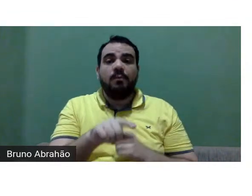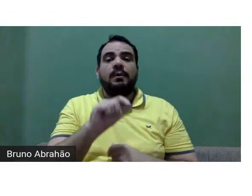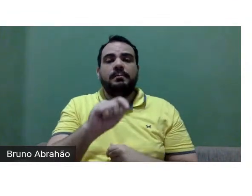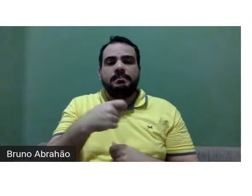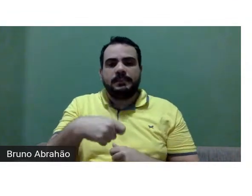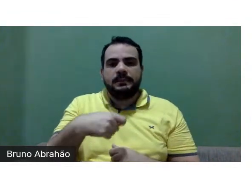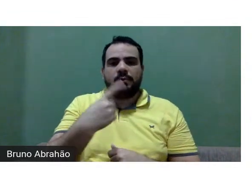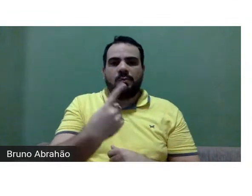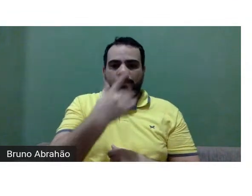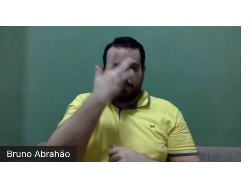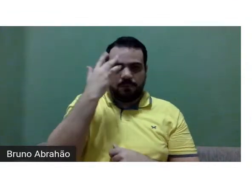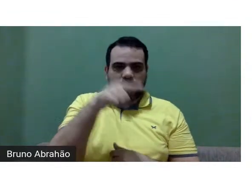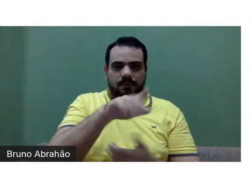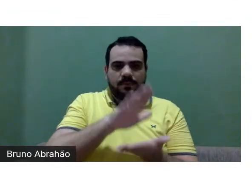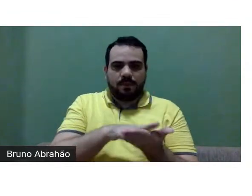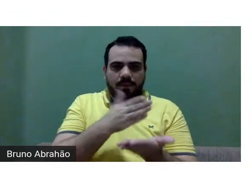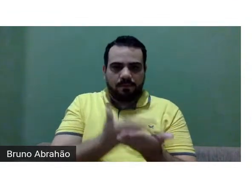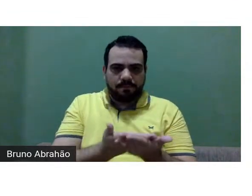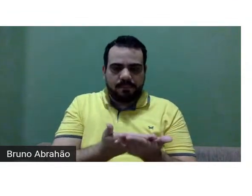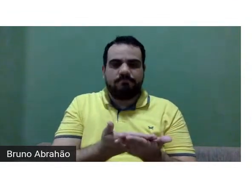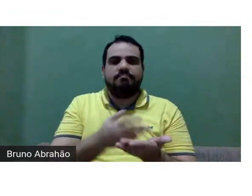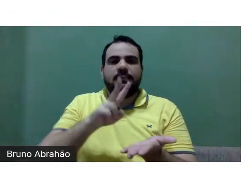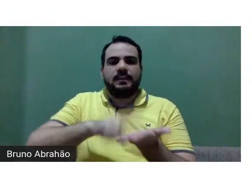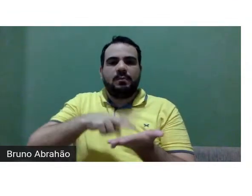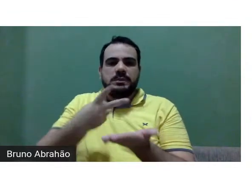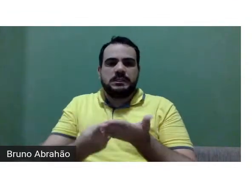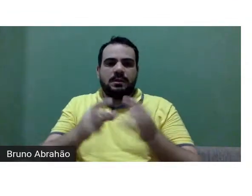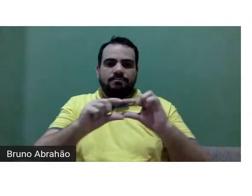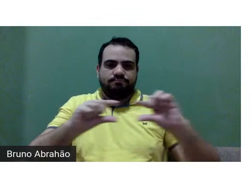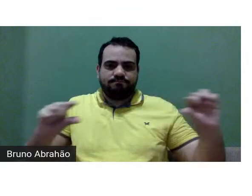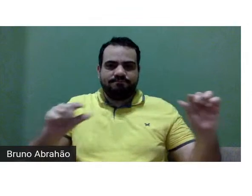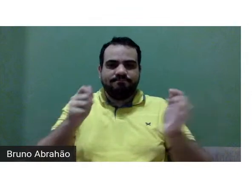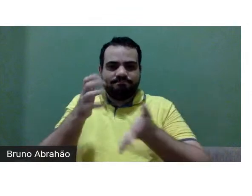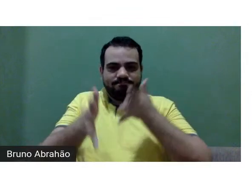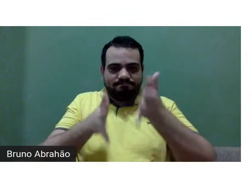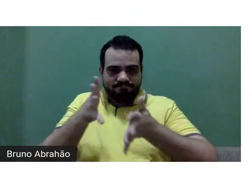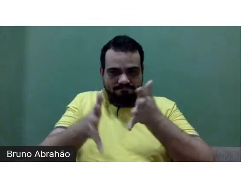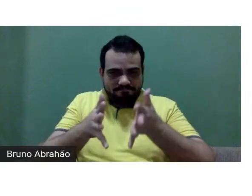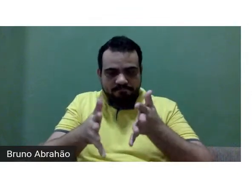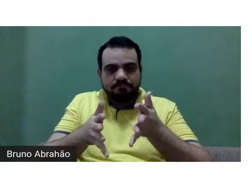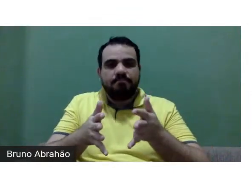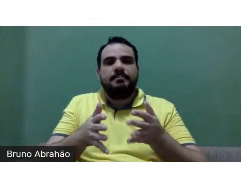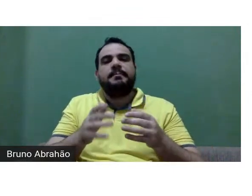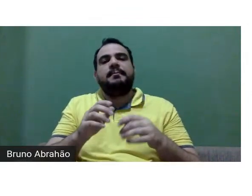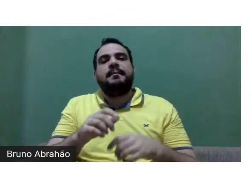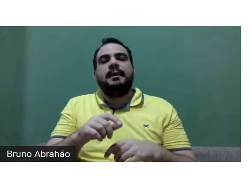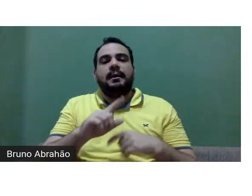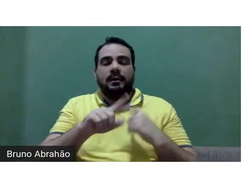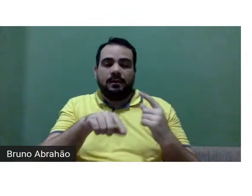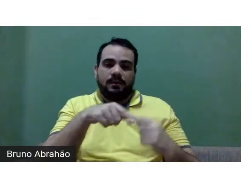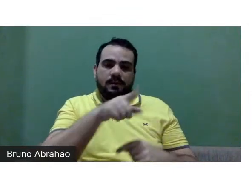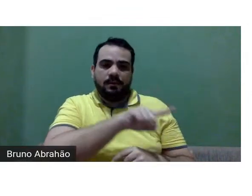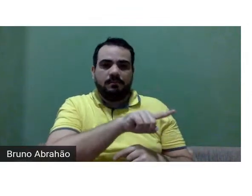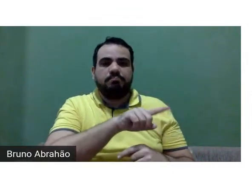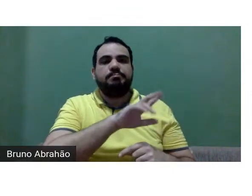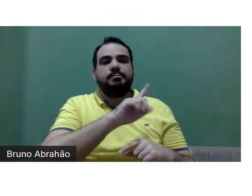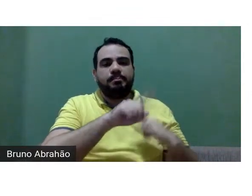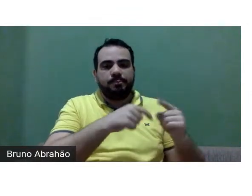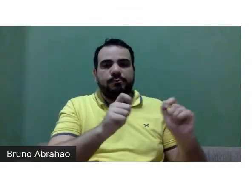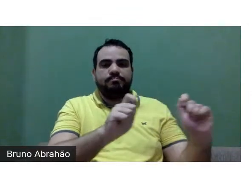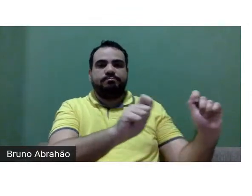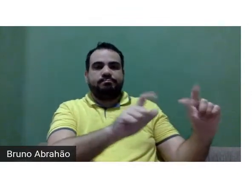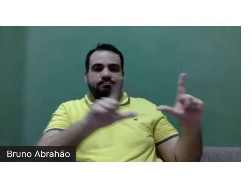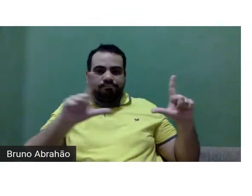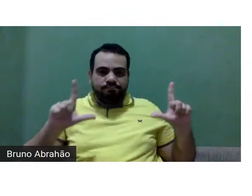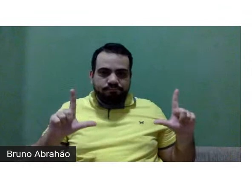pode deixar o nome de vocês aí no chat e a pergunta e então a gente vai fazer a tradução no chat para língua de